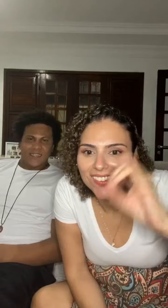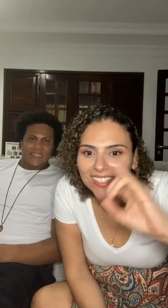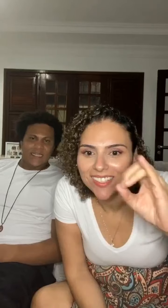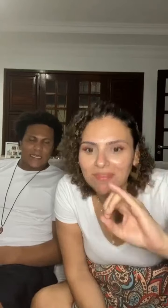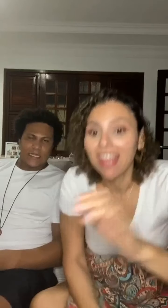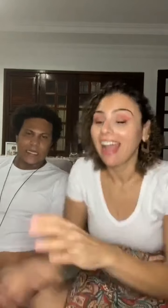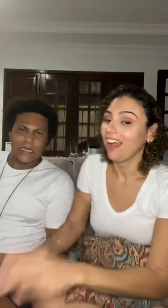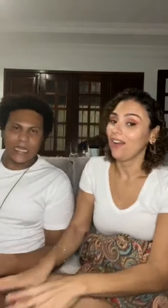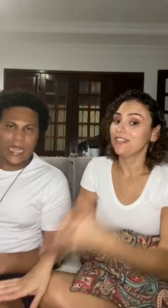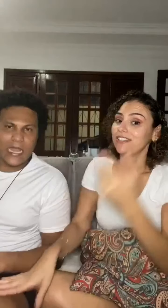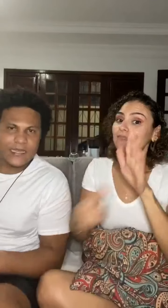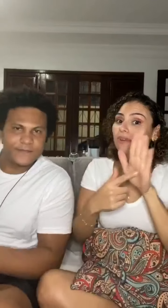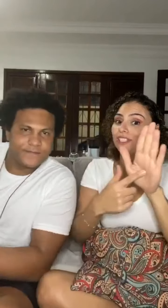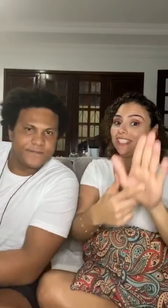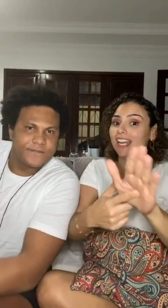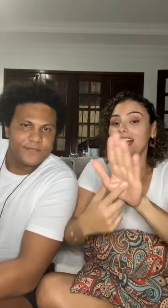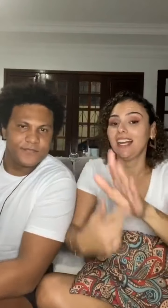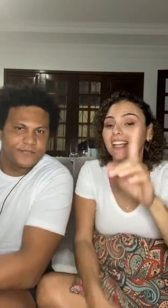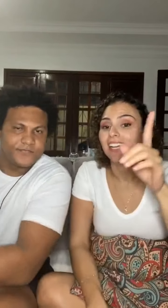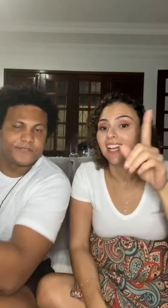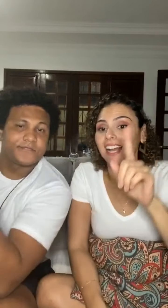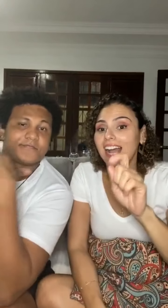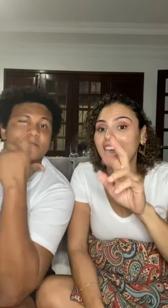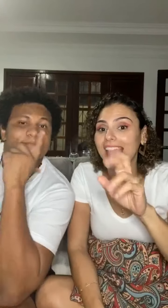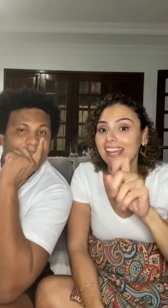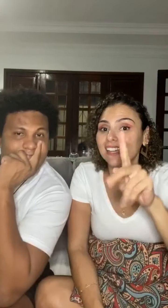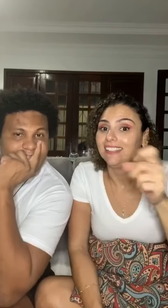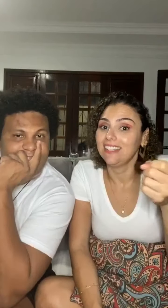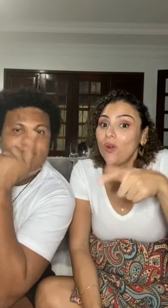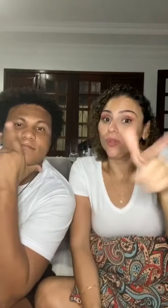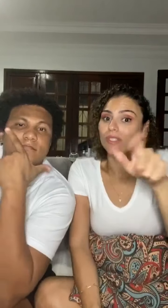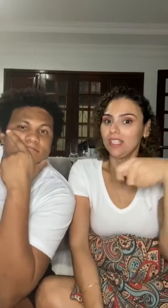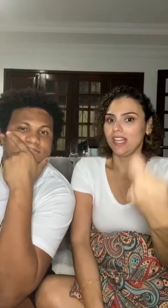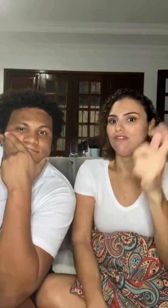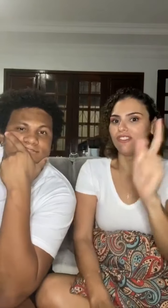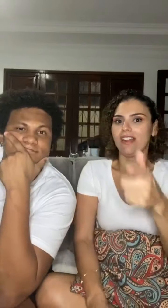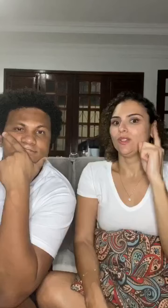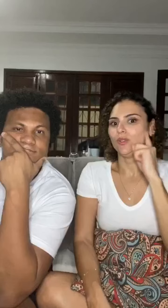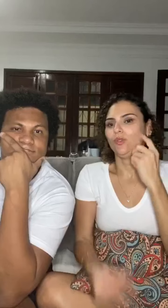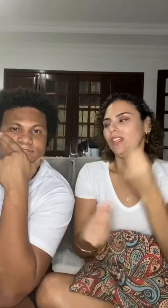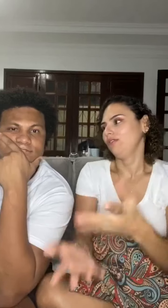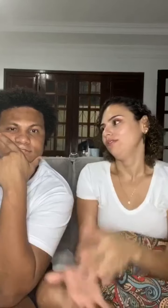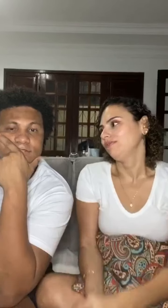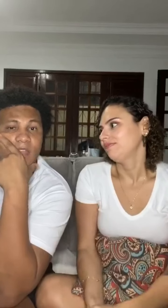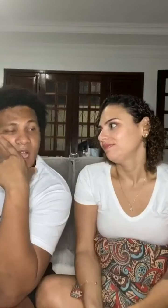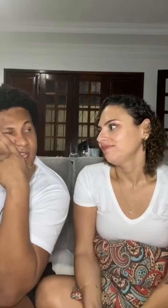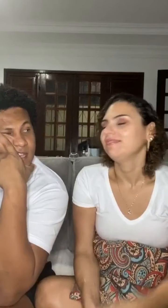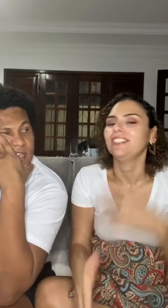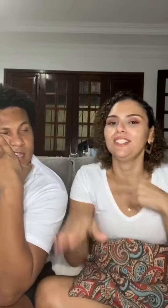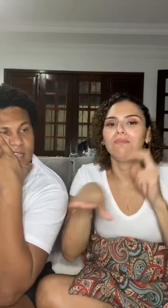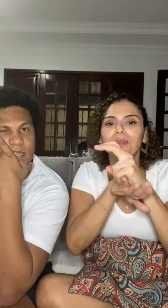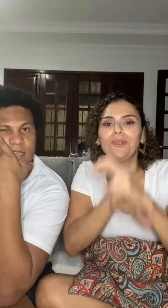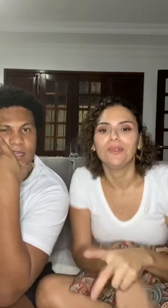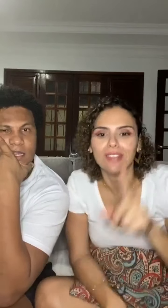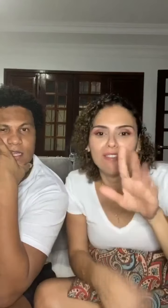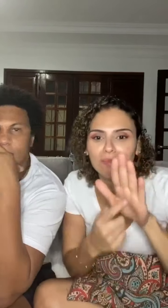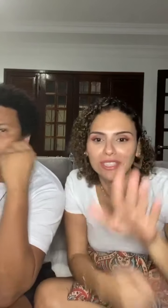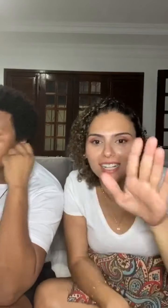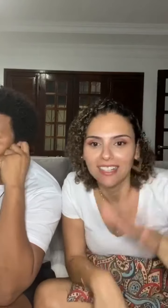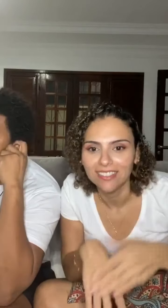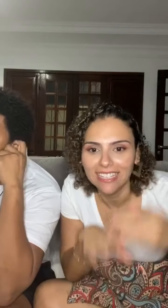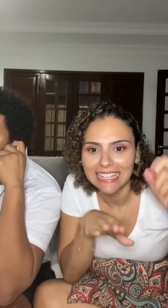falando? Oi. Ah, a gente Tá aí. tem que mostrar. A Érica tem outro sinal já, assim, de Deus. Ah, A é? gente pulou. Ela